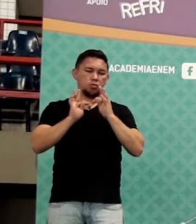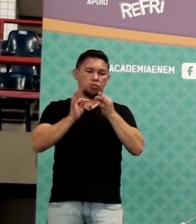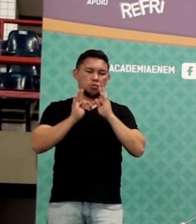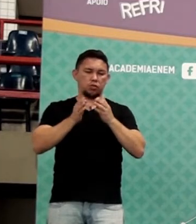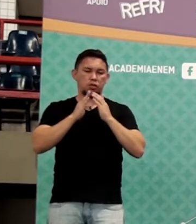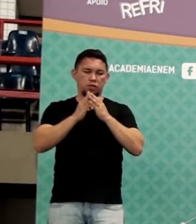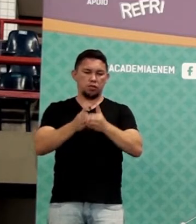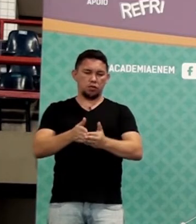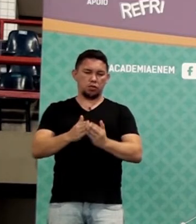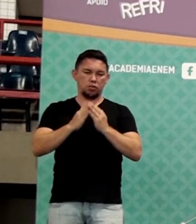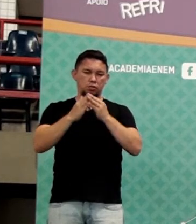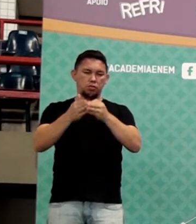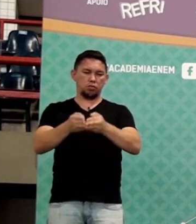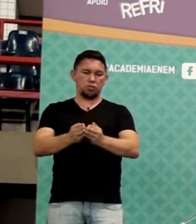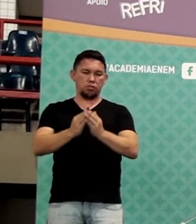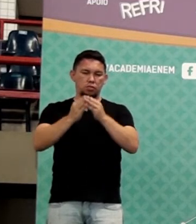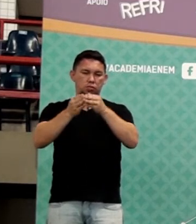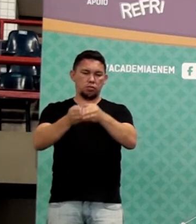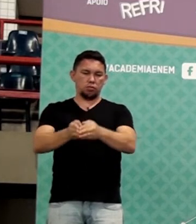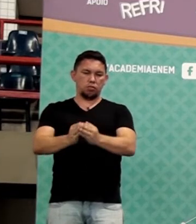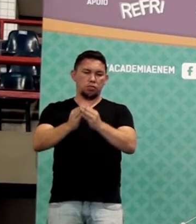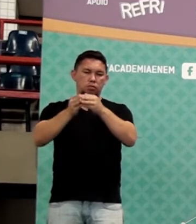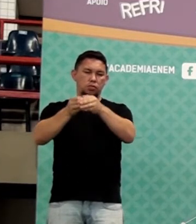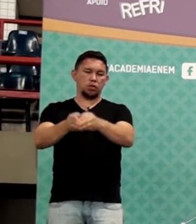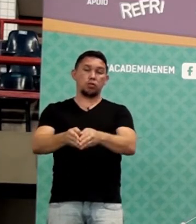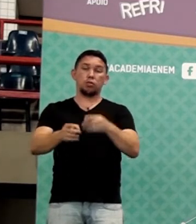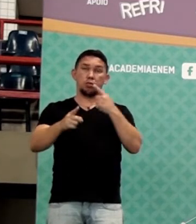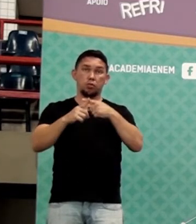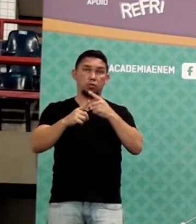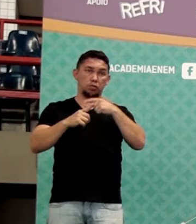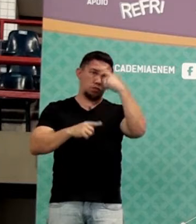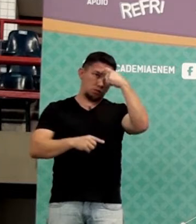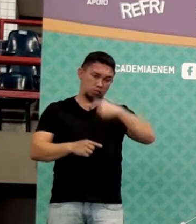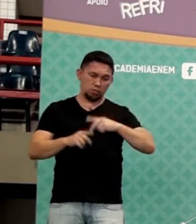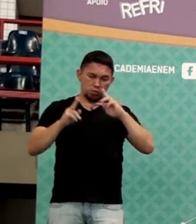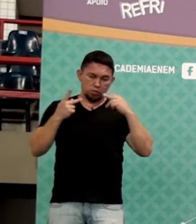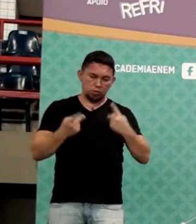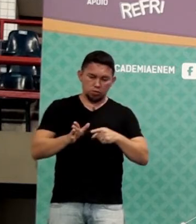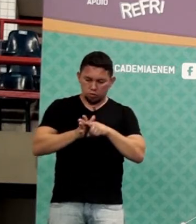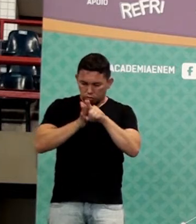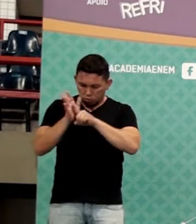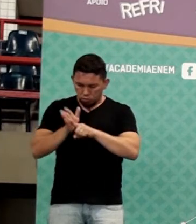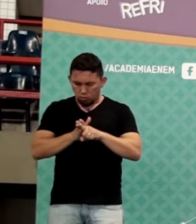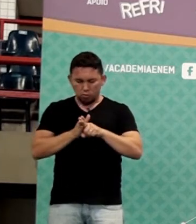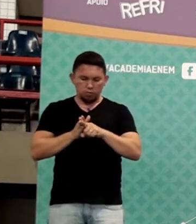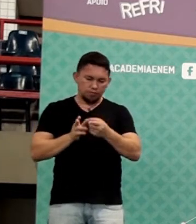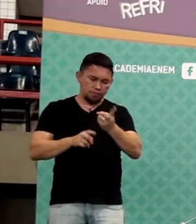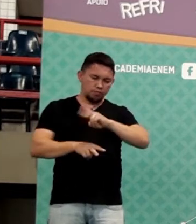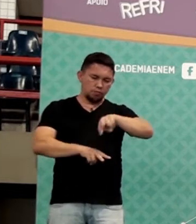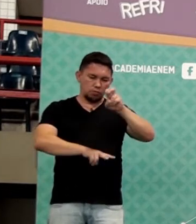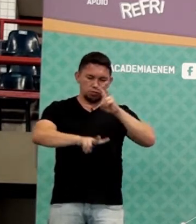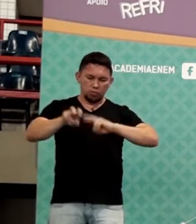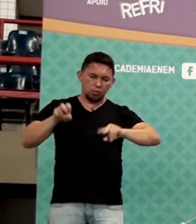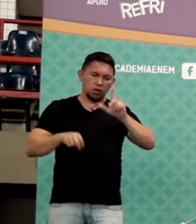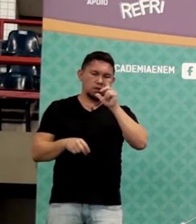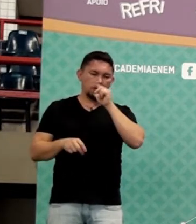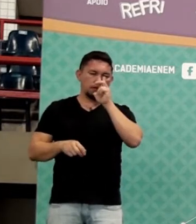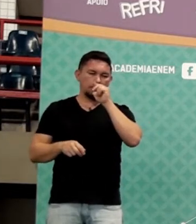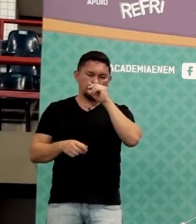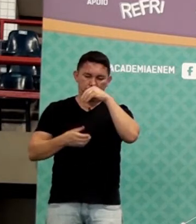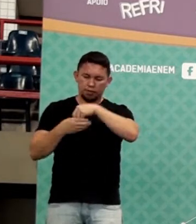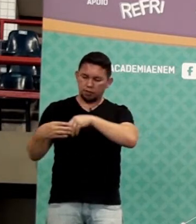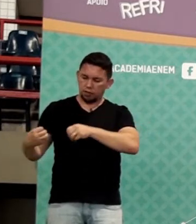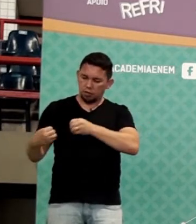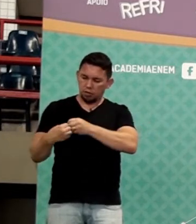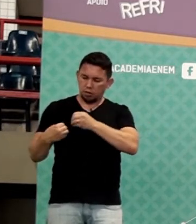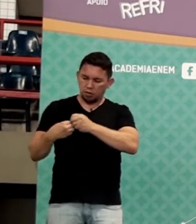aquático, o marítimo. Por quê? Porque o homem já explorava a água. Ele fazia questão de morar